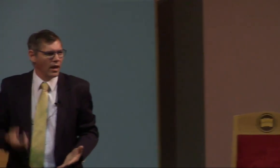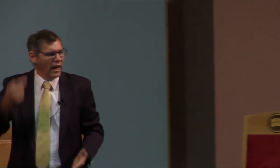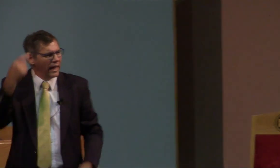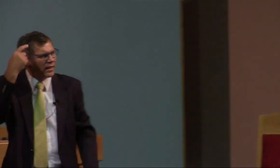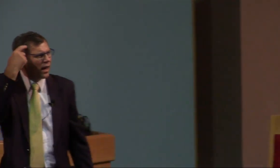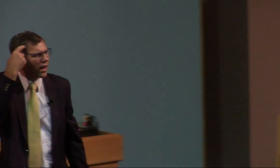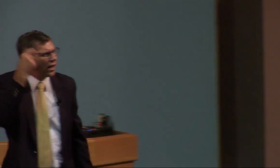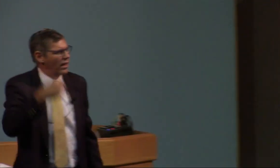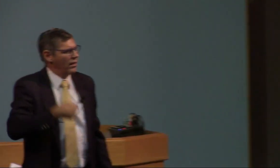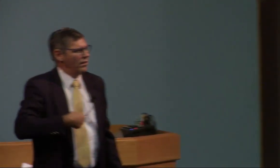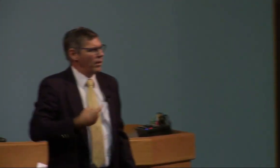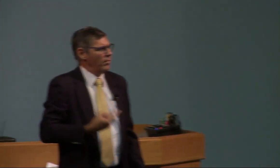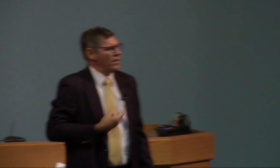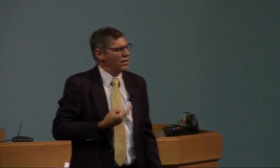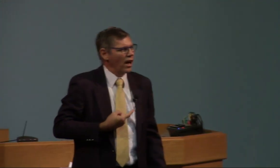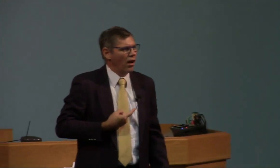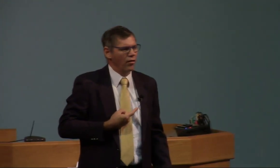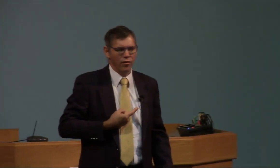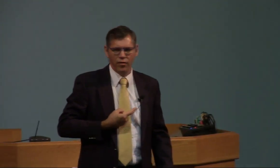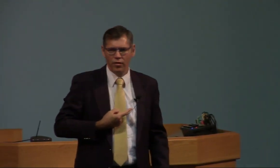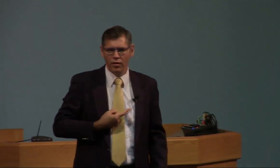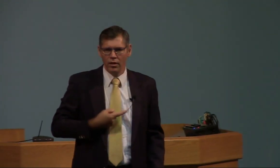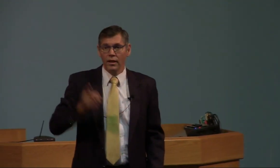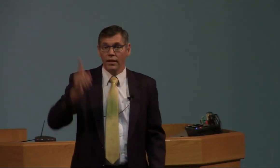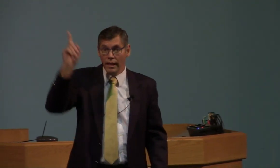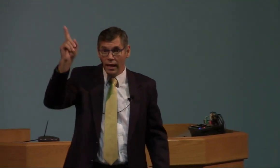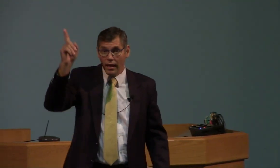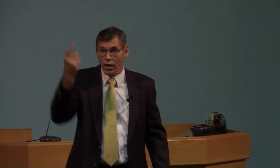Ek dink by myself, die Here roep